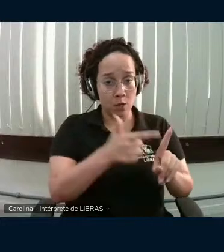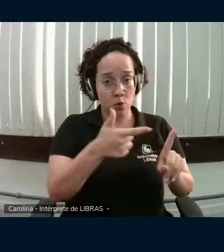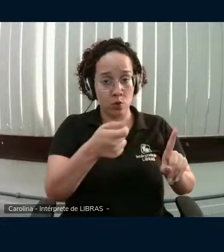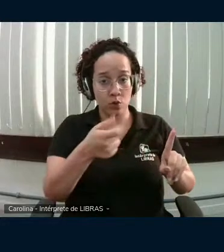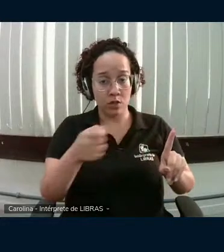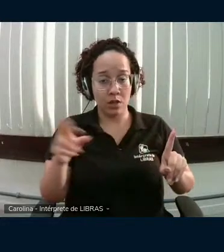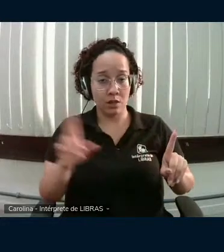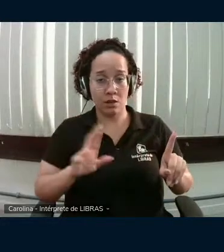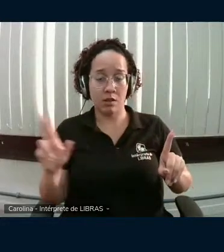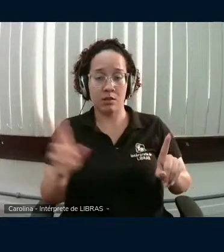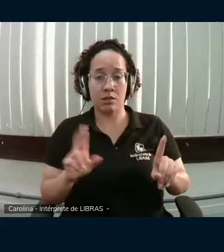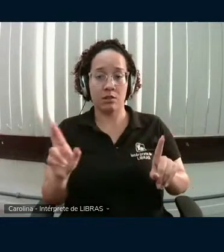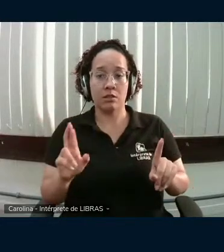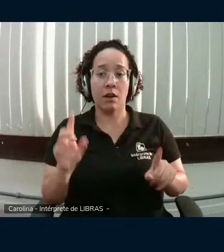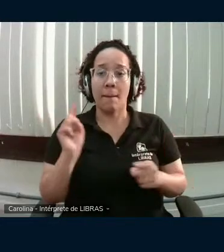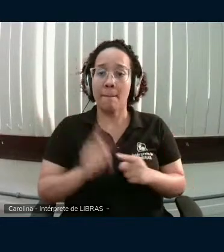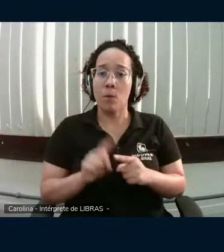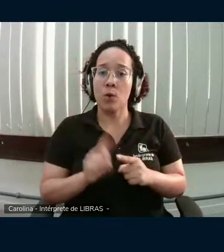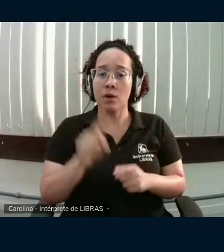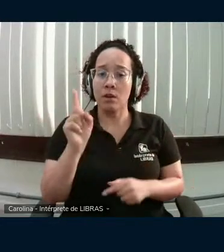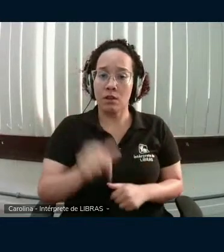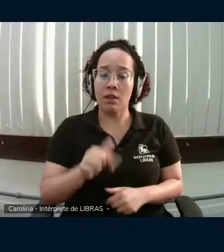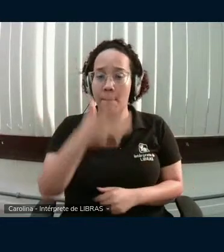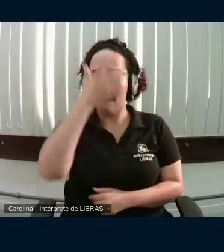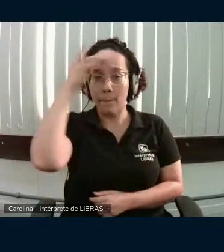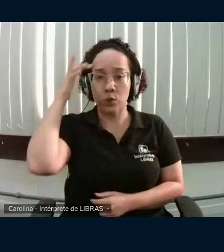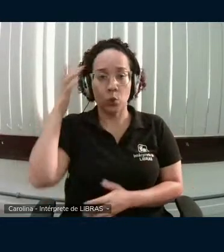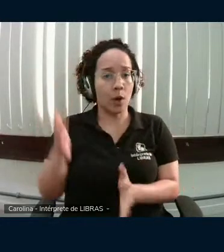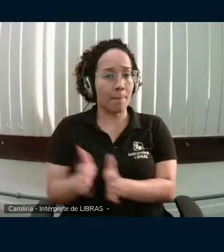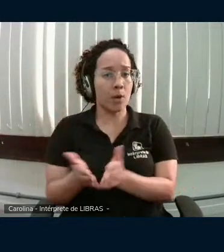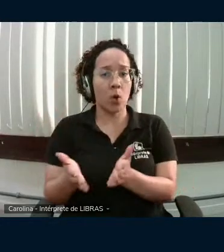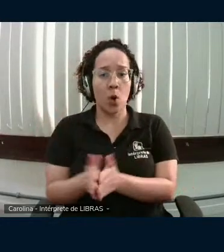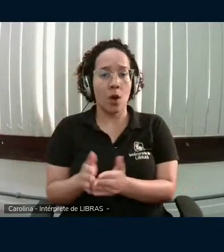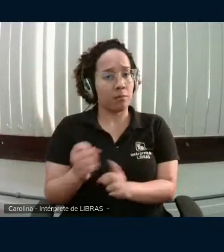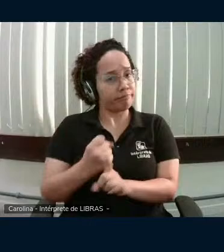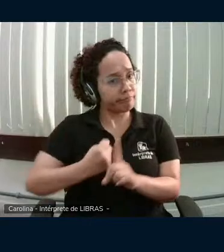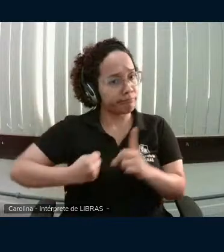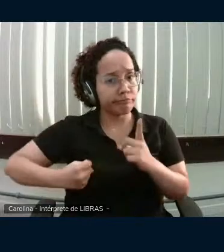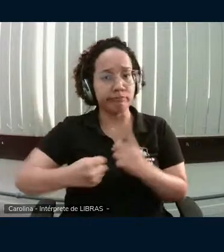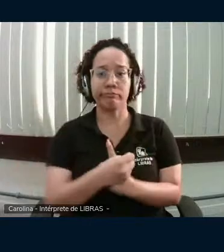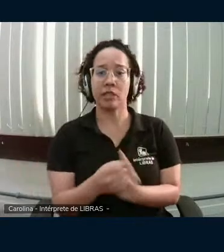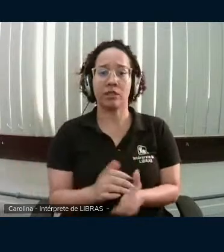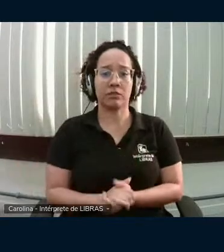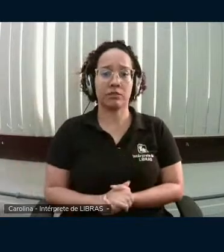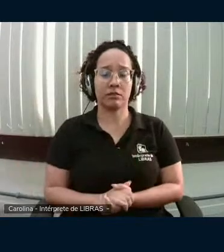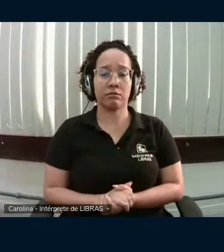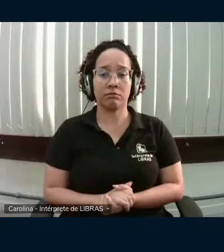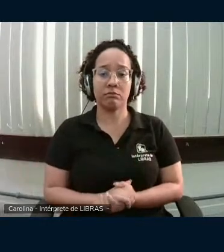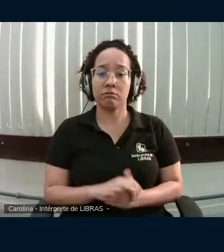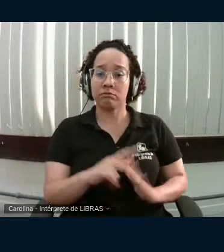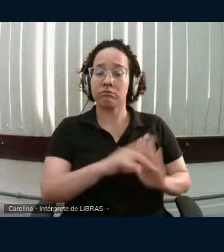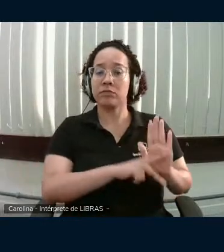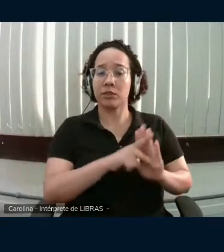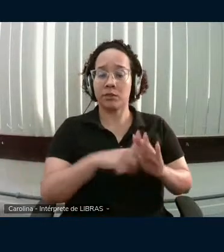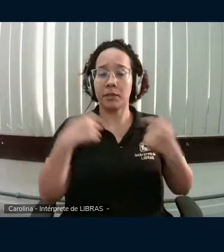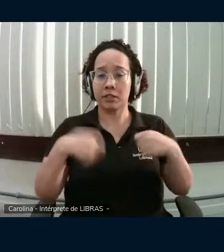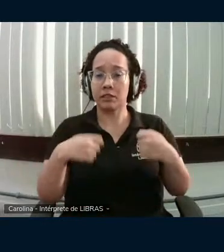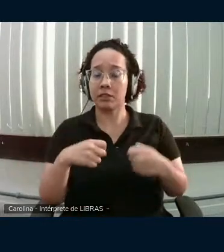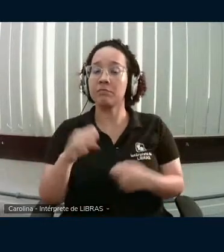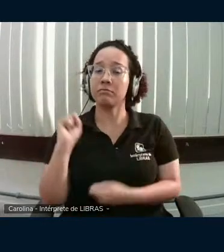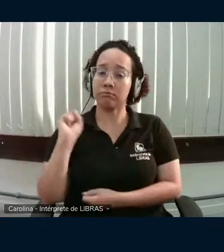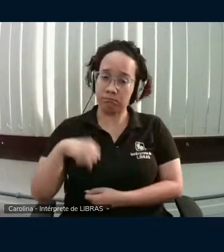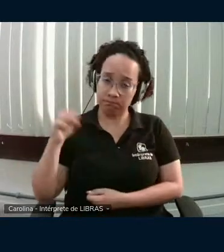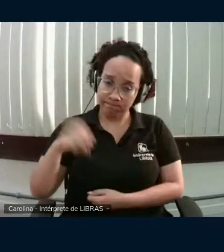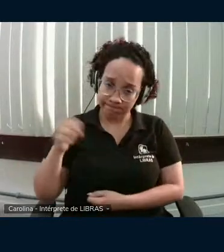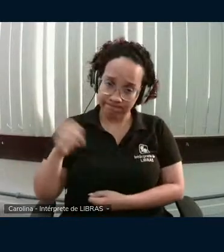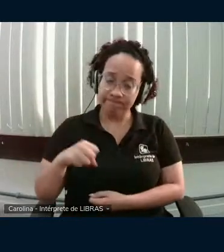são as pessoas da mais alta vulnerabilidade social. Então, é um programa necessário? É, porque nós temos jovens em situação de extrema